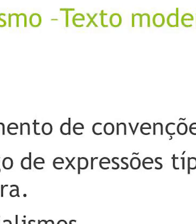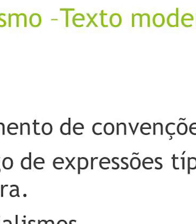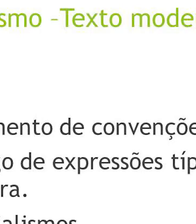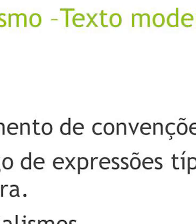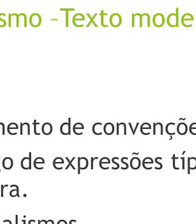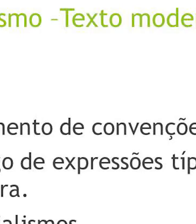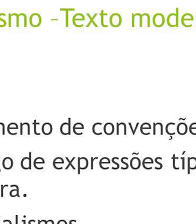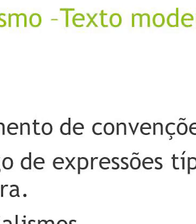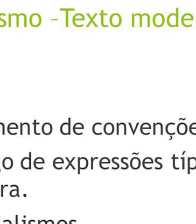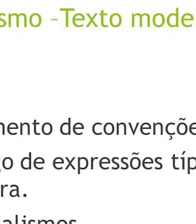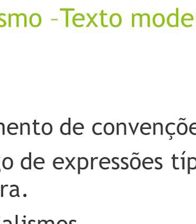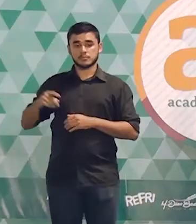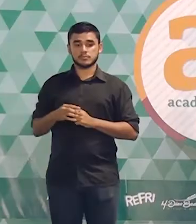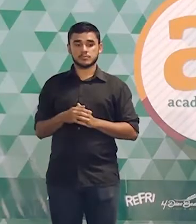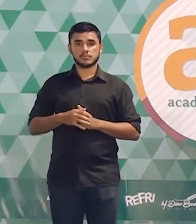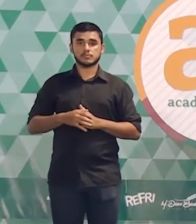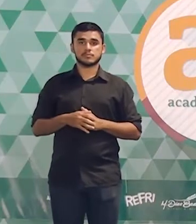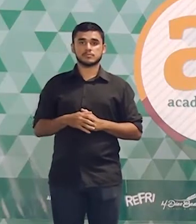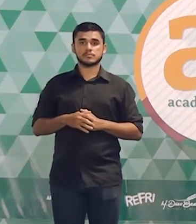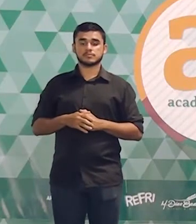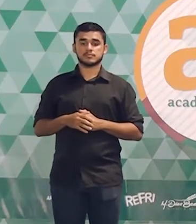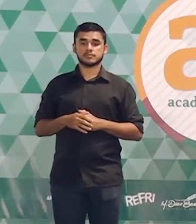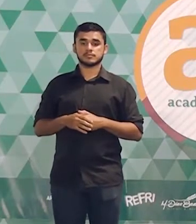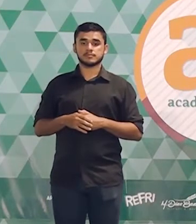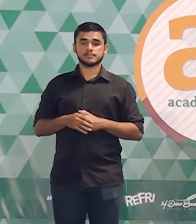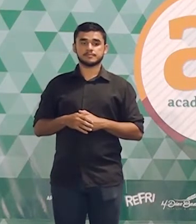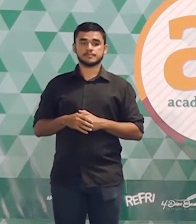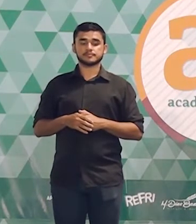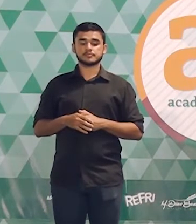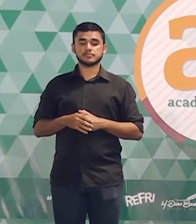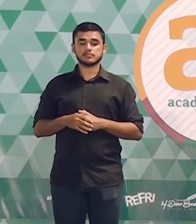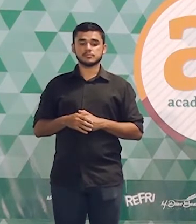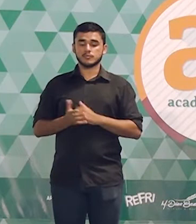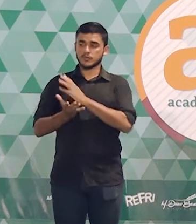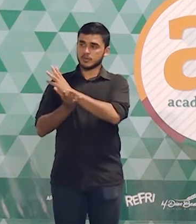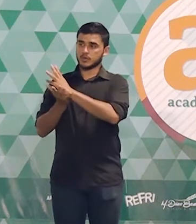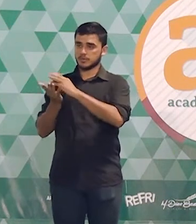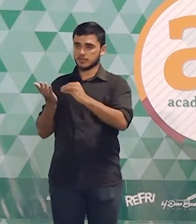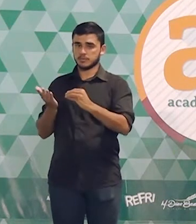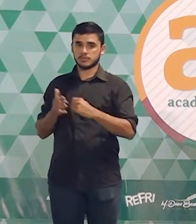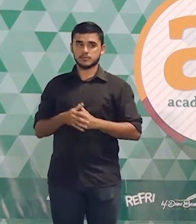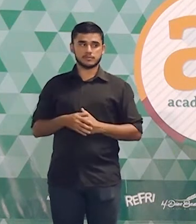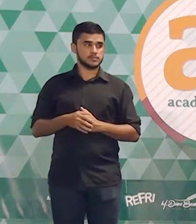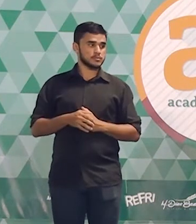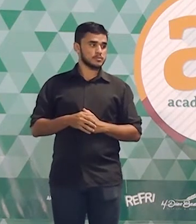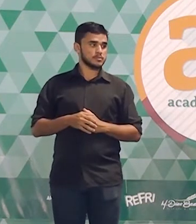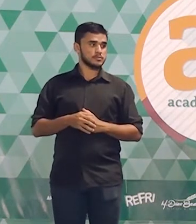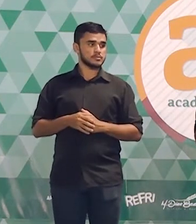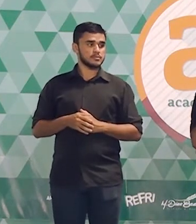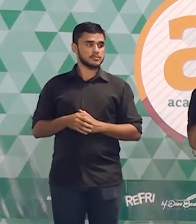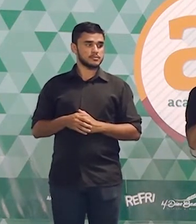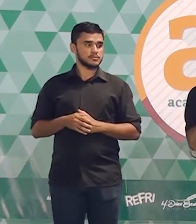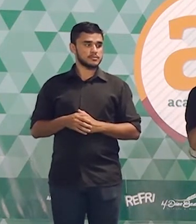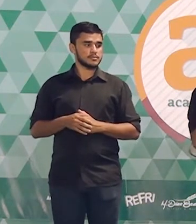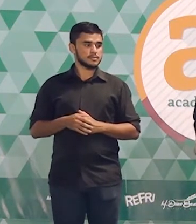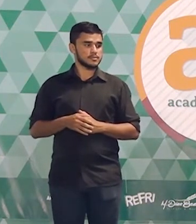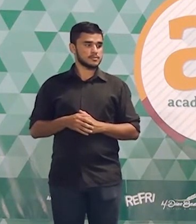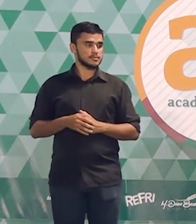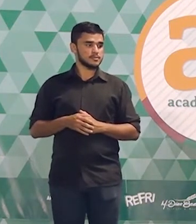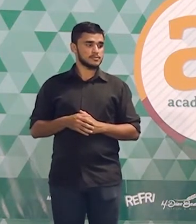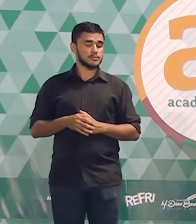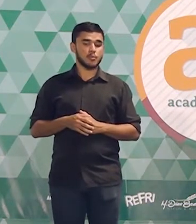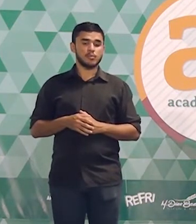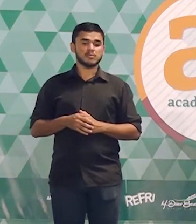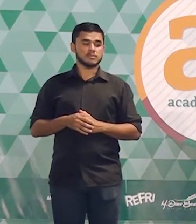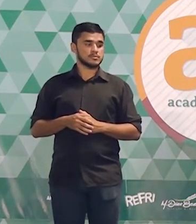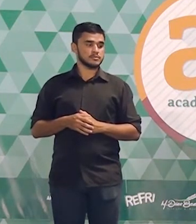identidade linguística nacional. Quando você está aí na copiação, vamos ver o que temos para a redação de hoje. Aqui é um cardápio